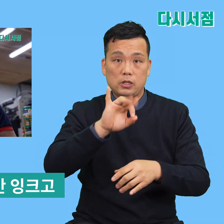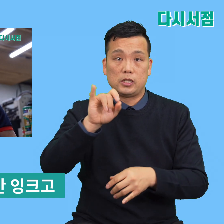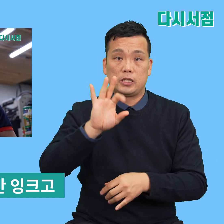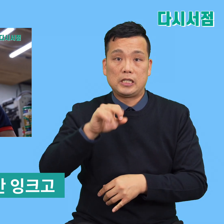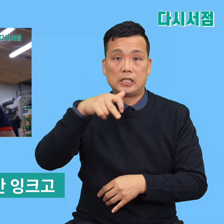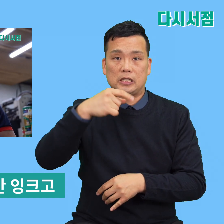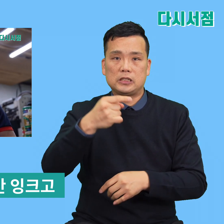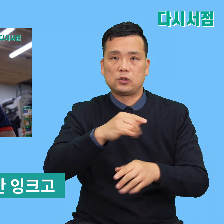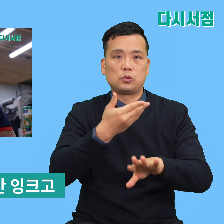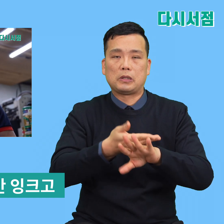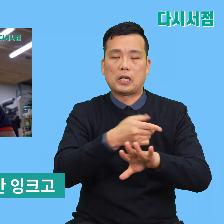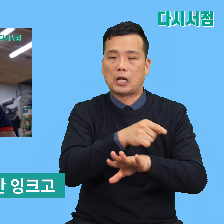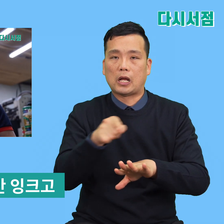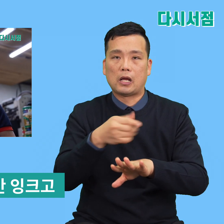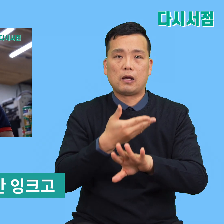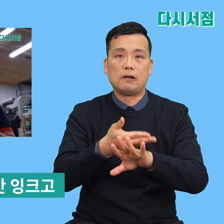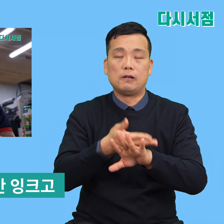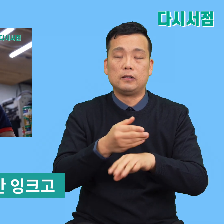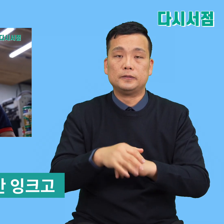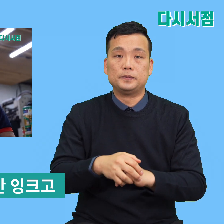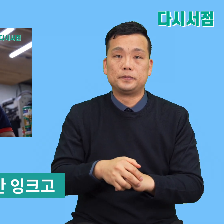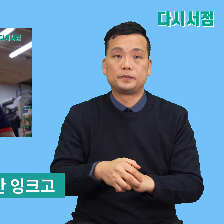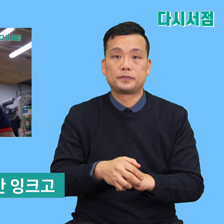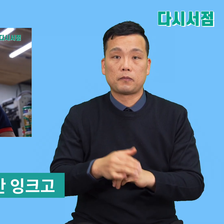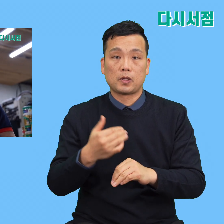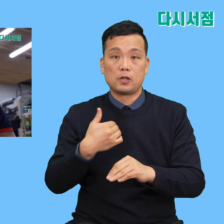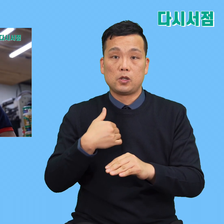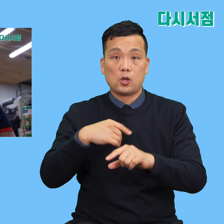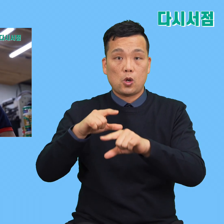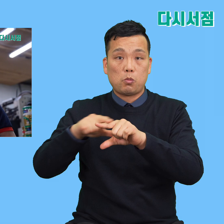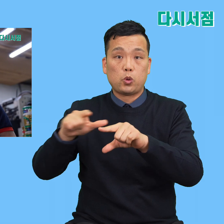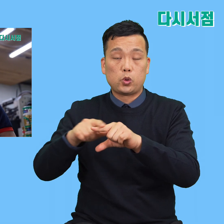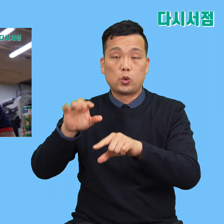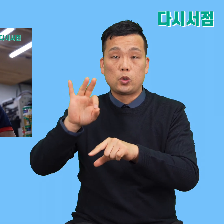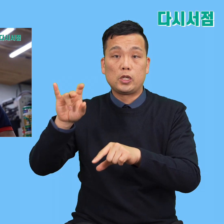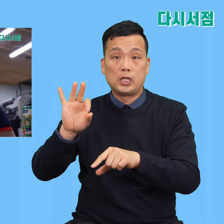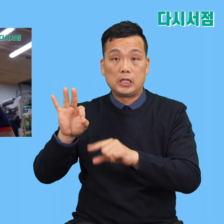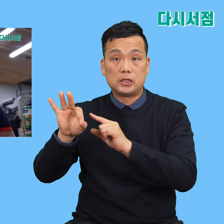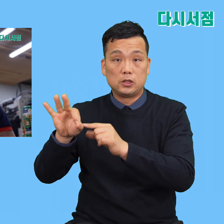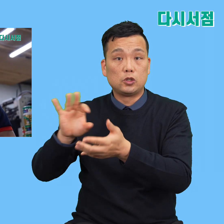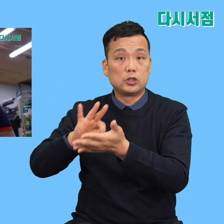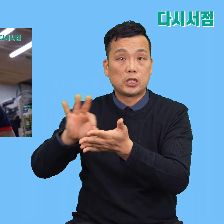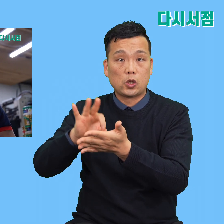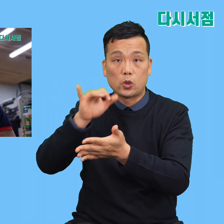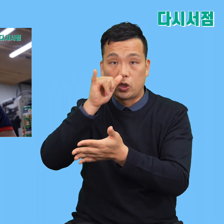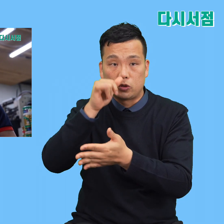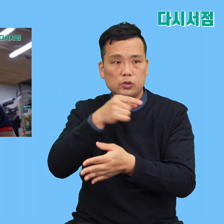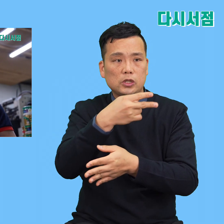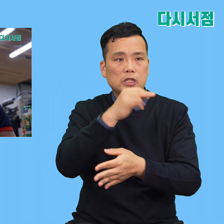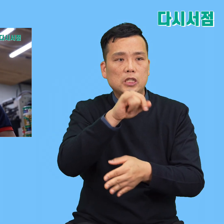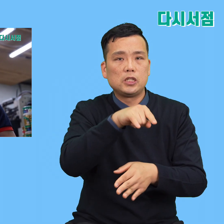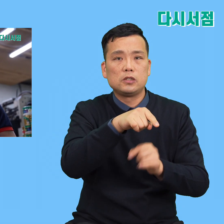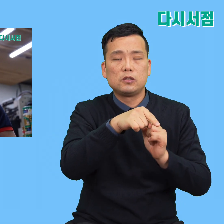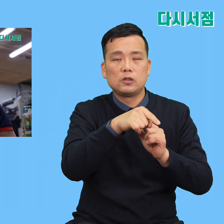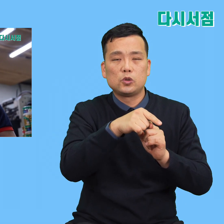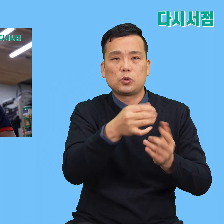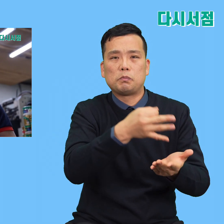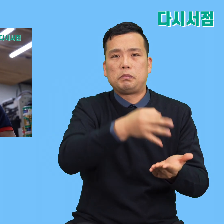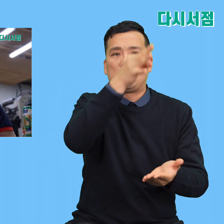잉크고, 우리는 이제 그냥 일반 잉크고, 거기는 잉크가 뭐라고 그럴까.